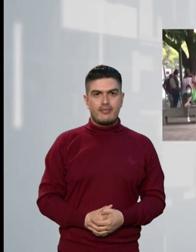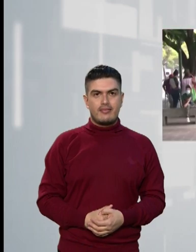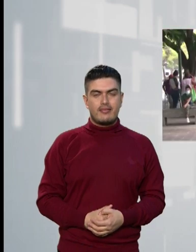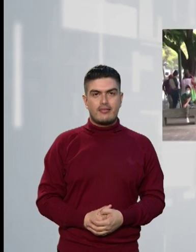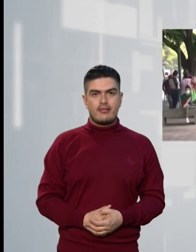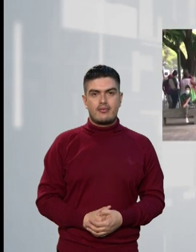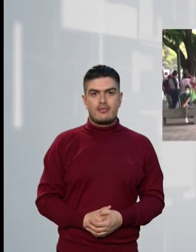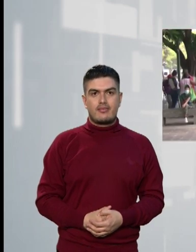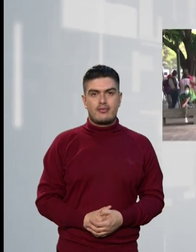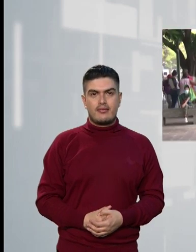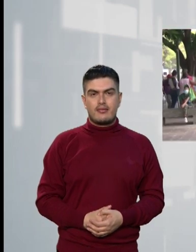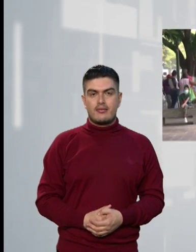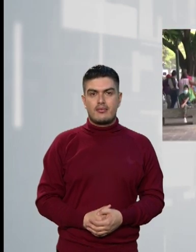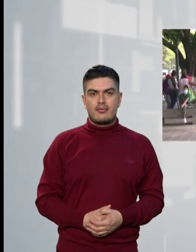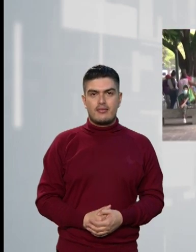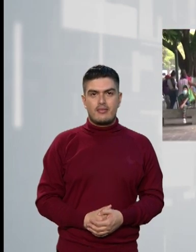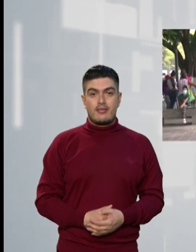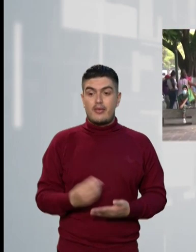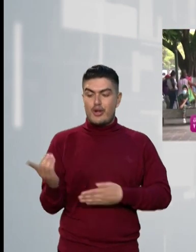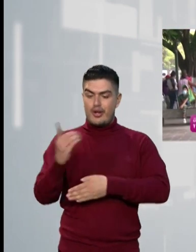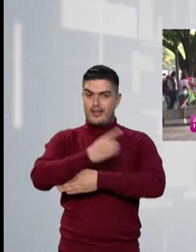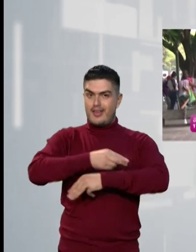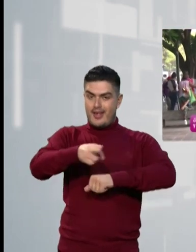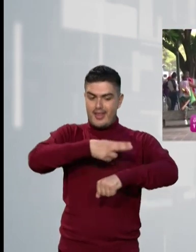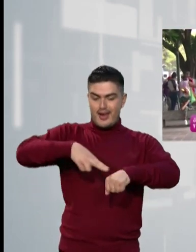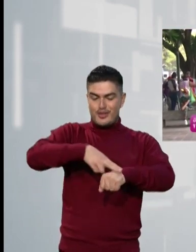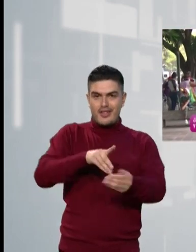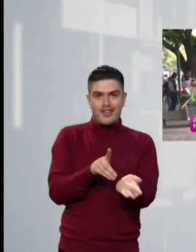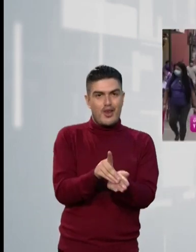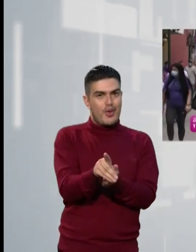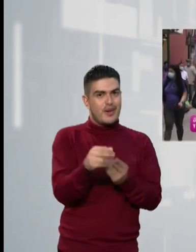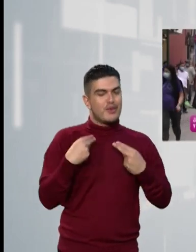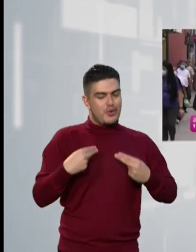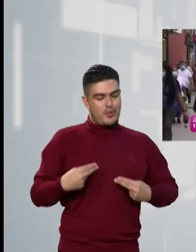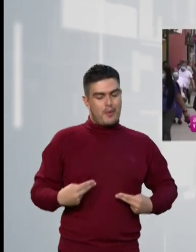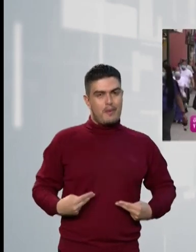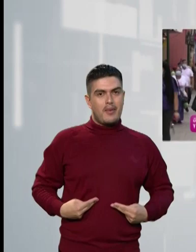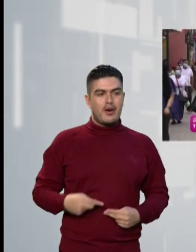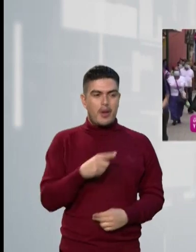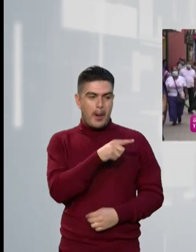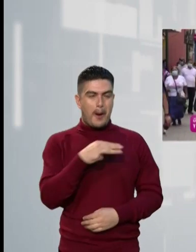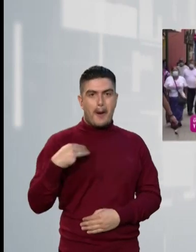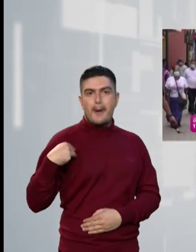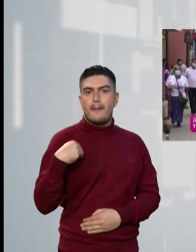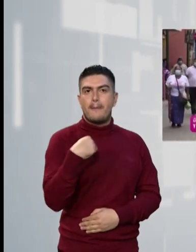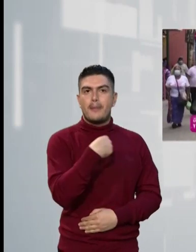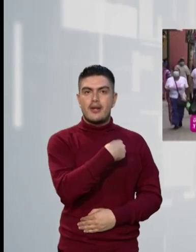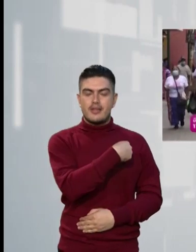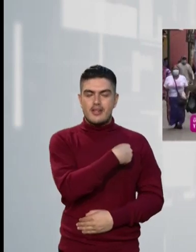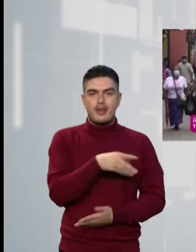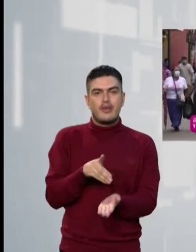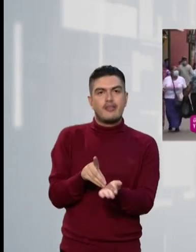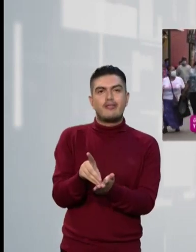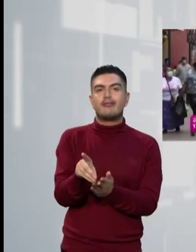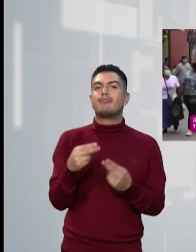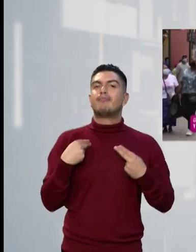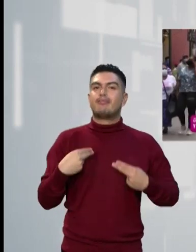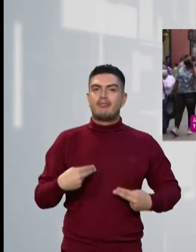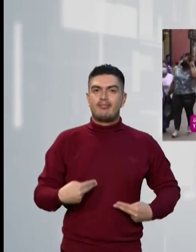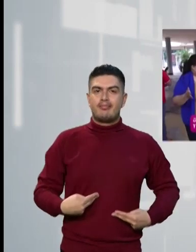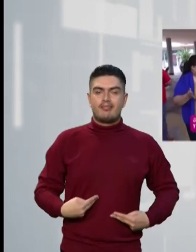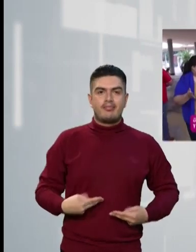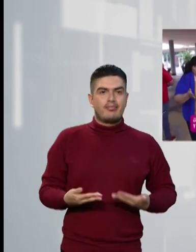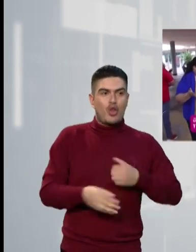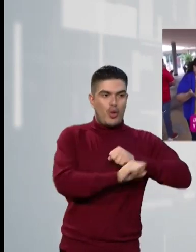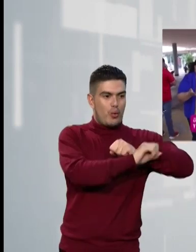Romero en el marco del Día Nacional de los Derechos Humanos la secretaria de estado en el despacho de Derechos Humanos desarrolló